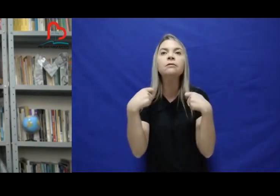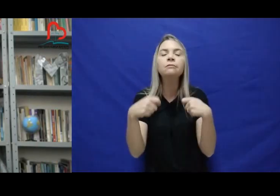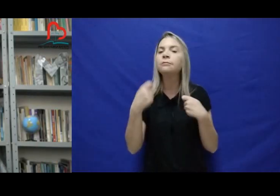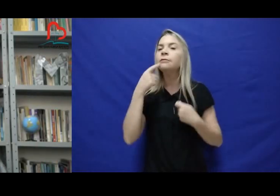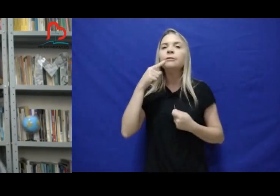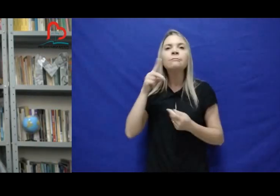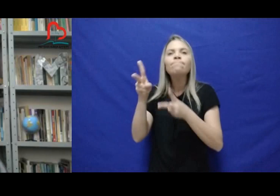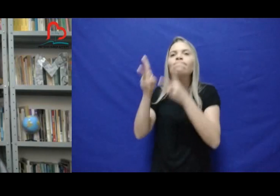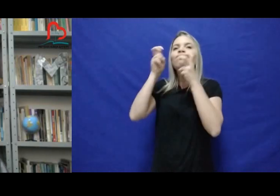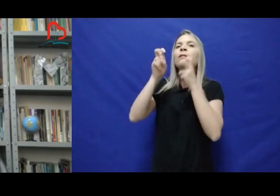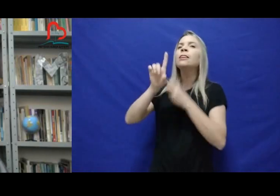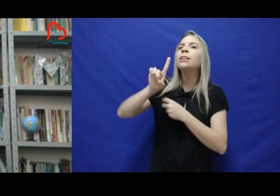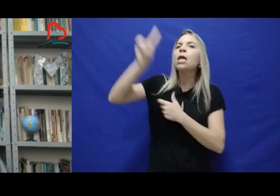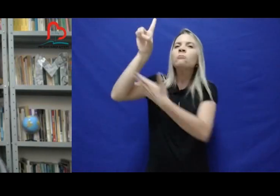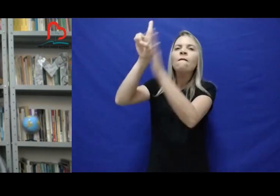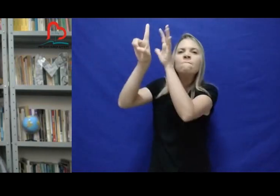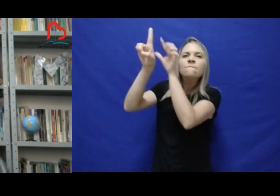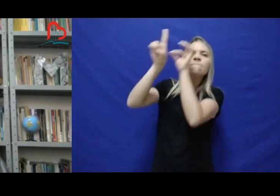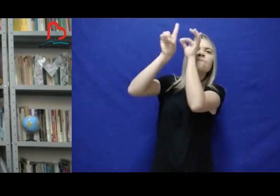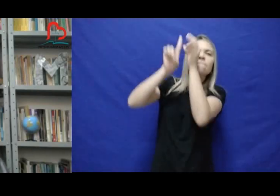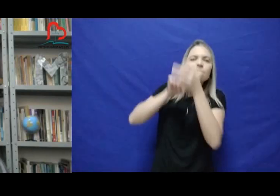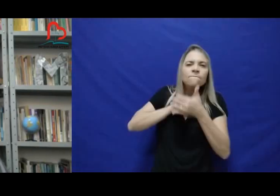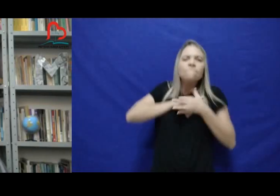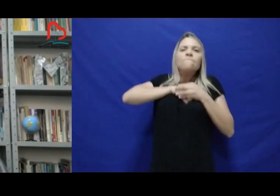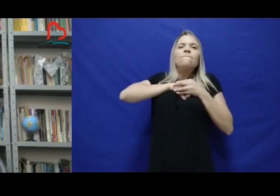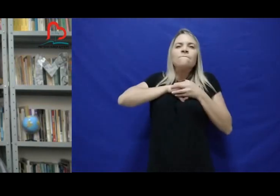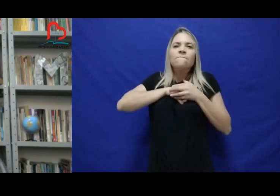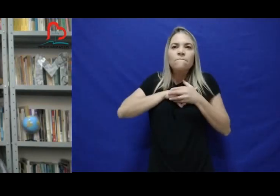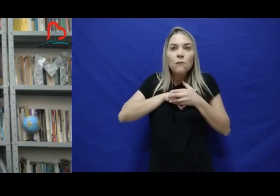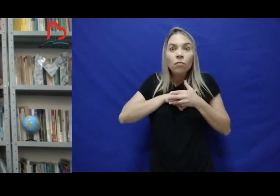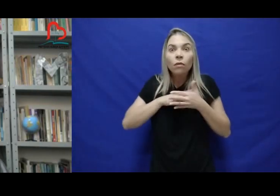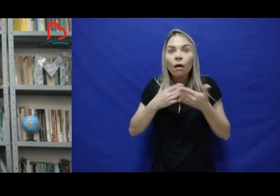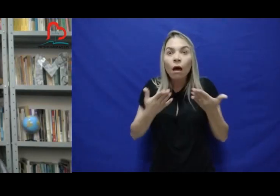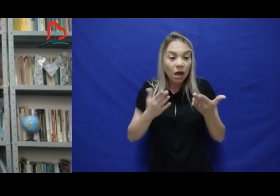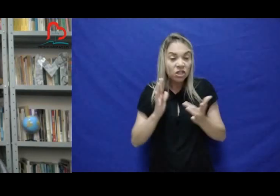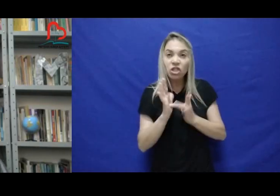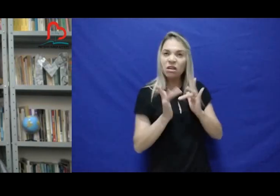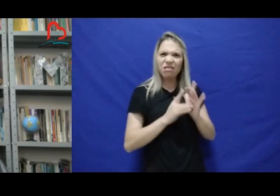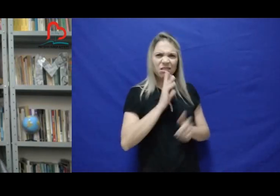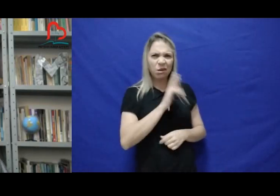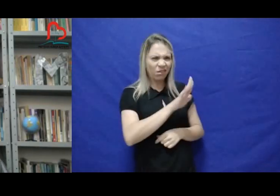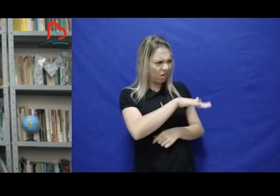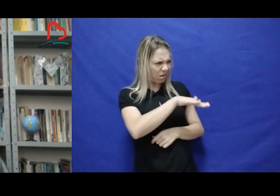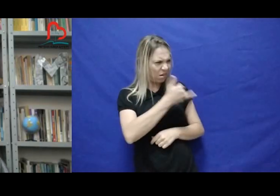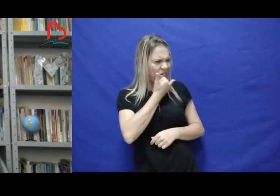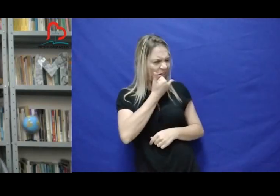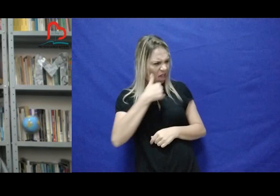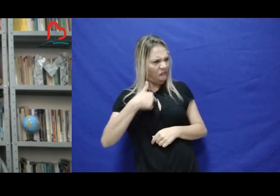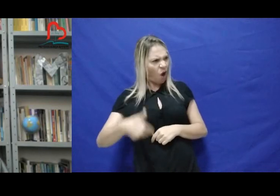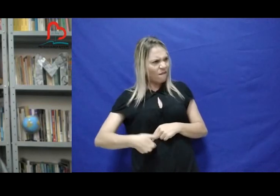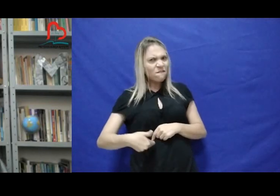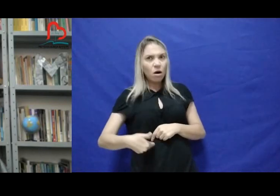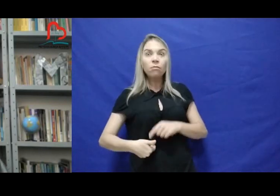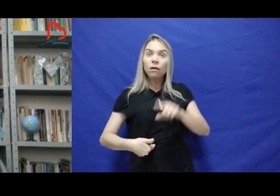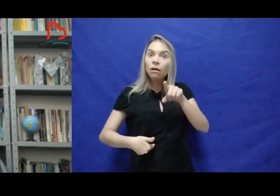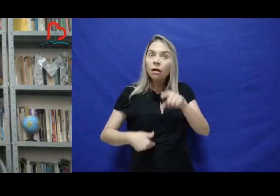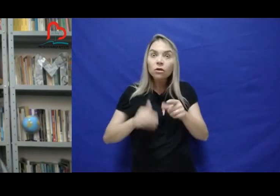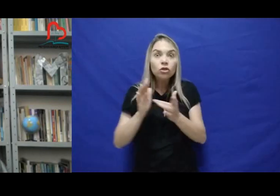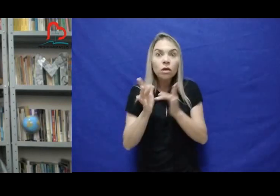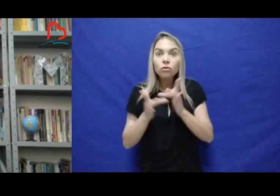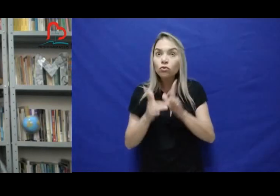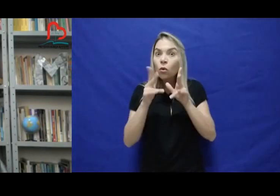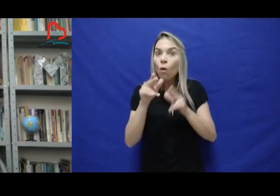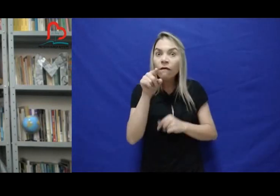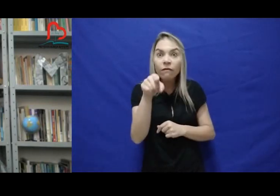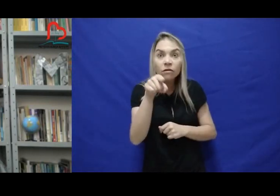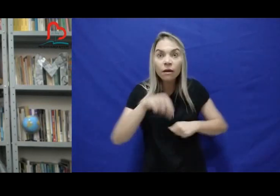a palavra de Deus. Ora, Satanás sabia que Jesus, naquele momento, estava se colocando na condição em que qualquer homem